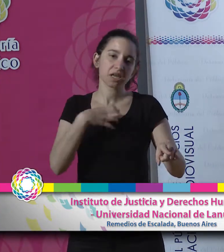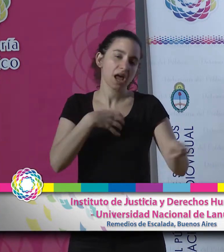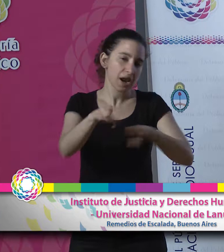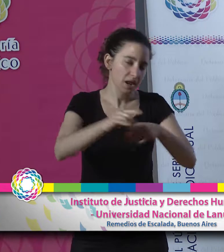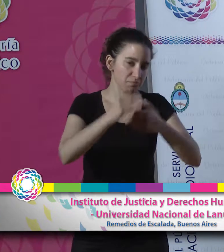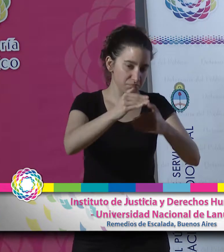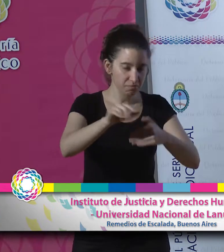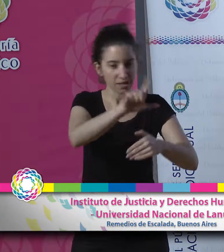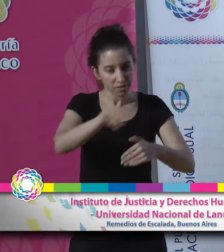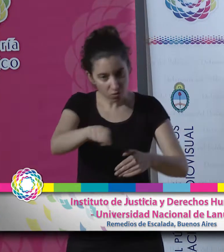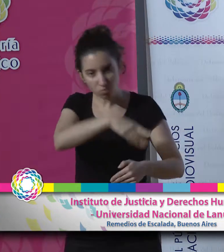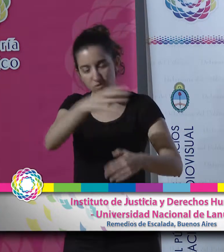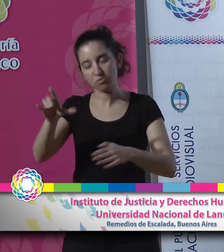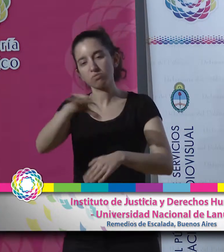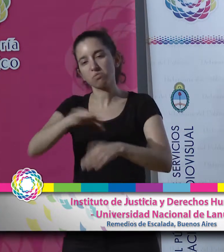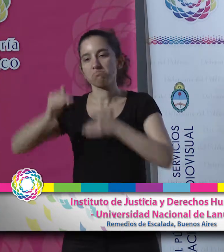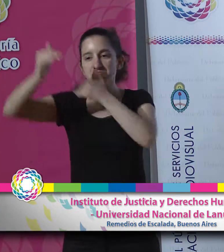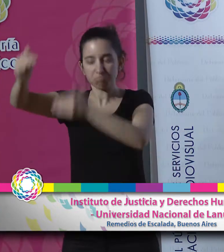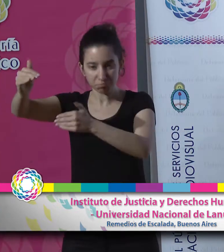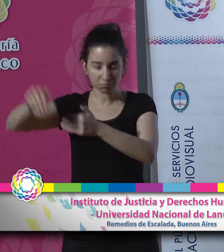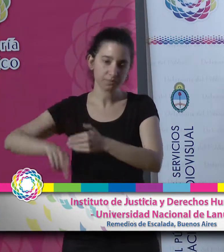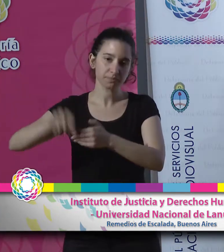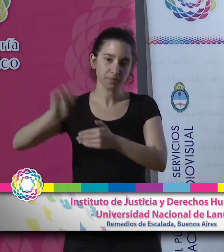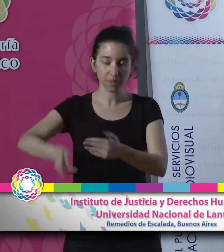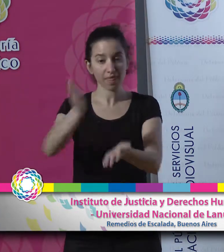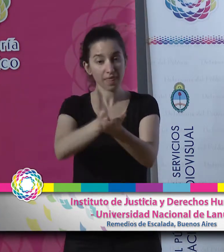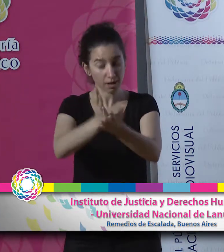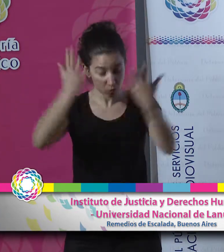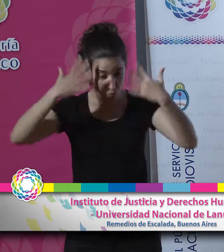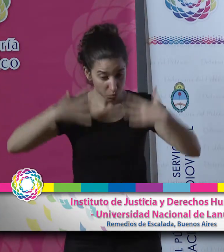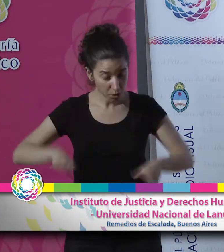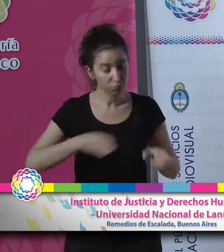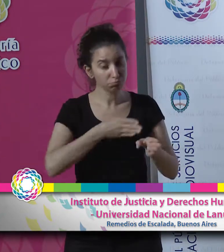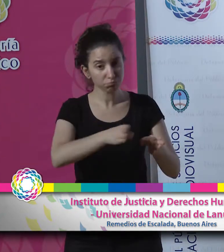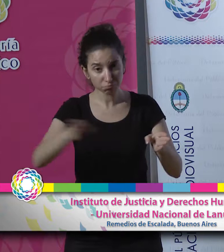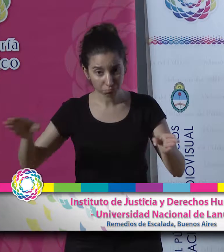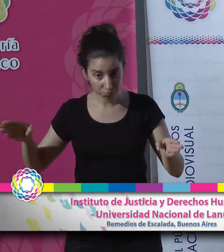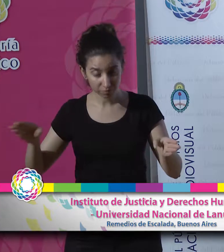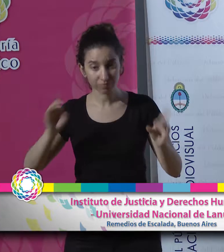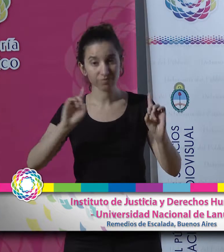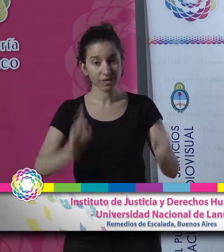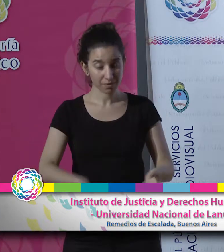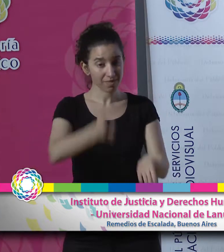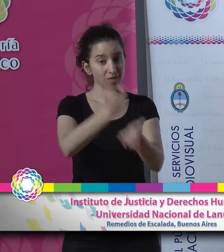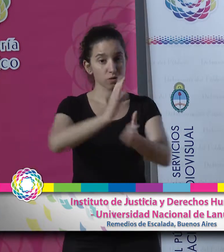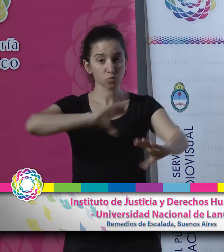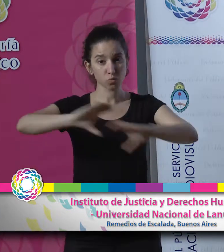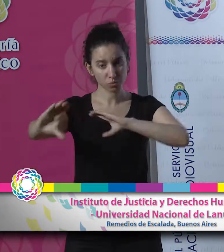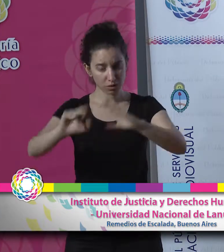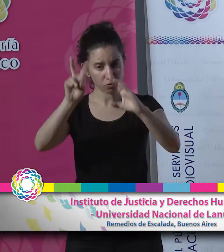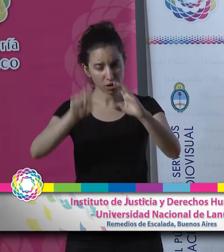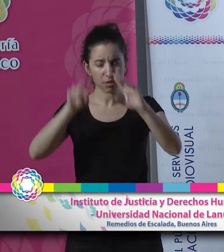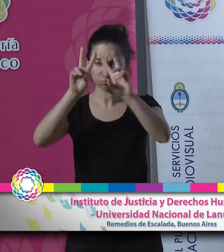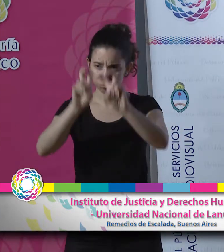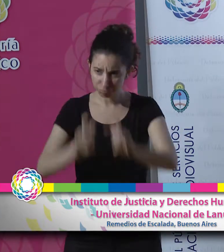y también transversales en otras carreras sobre temas de derechos humanos y club y particularmente el derecho a la comunicación es uno de los temas que